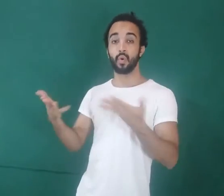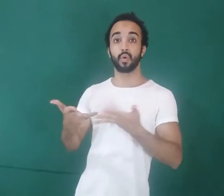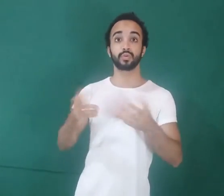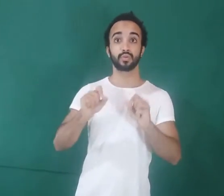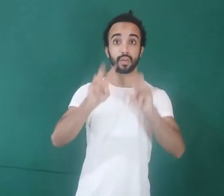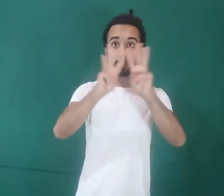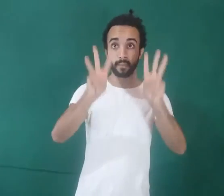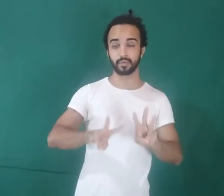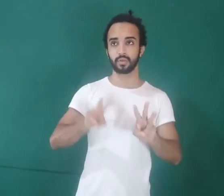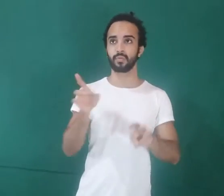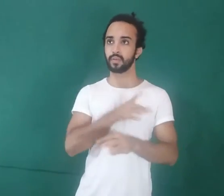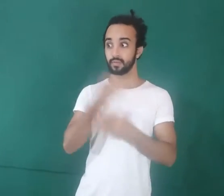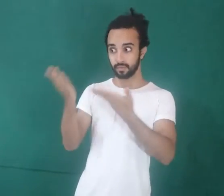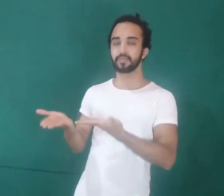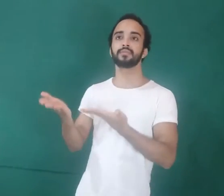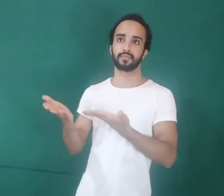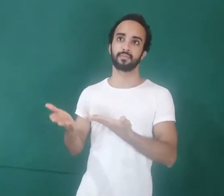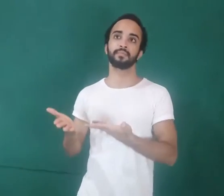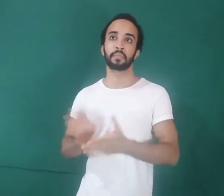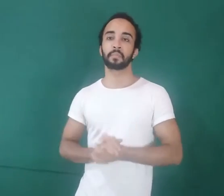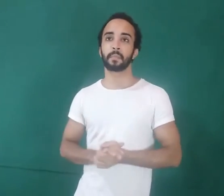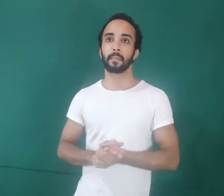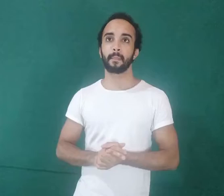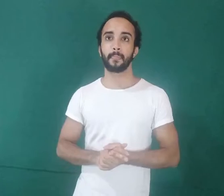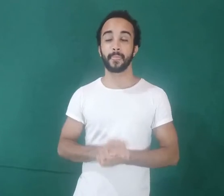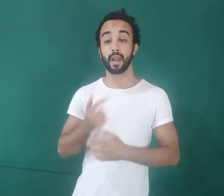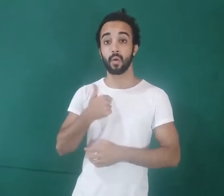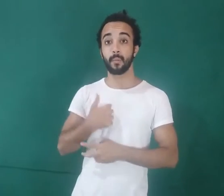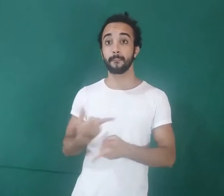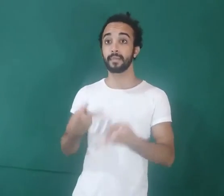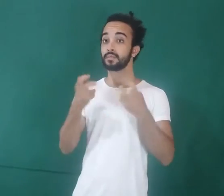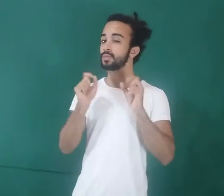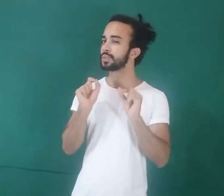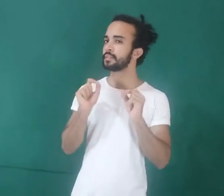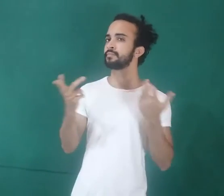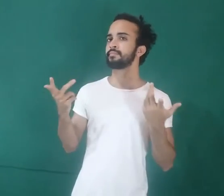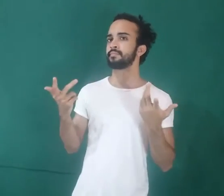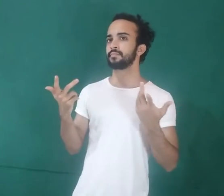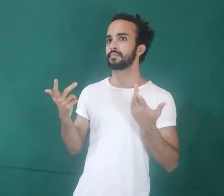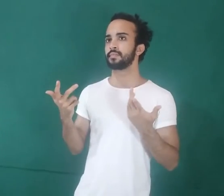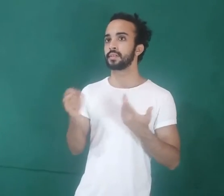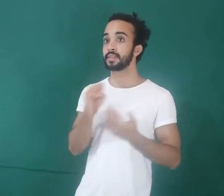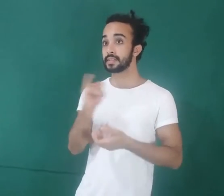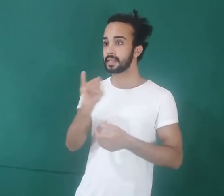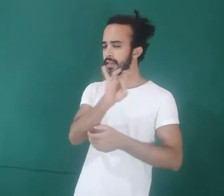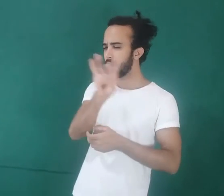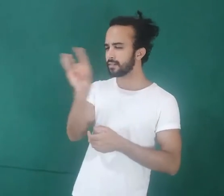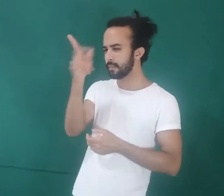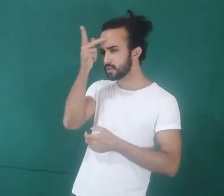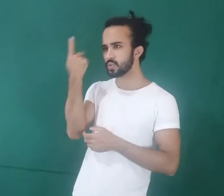enfim, disso. E aí eu percebi que, se tá cada um na sua casa... Não é mais um atentado